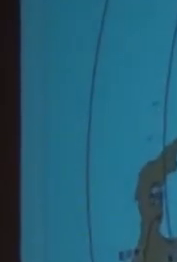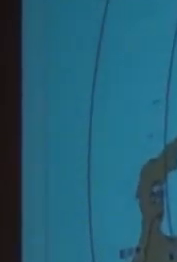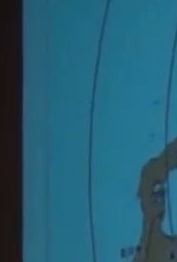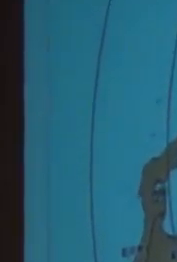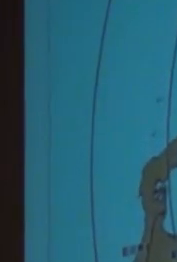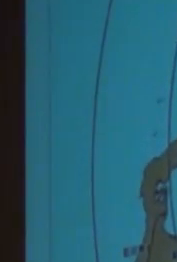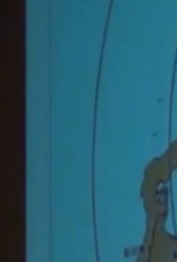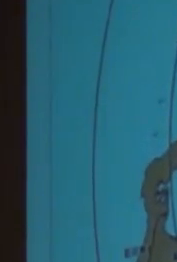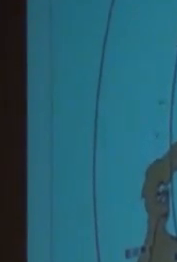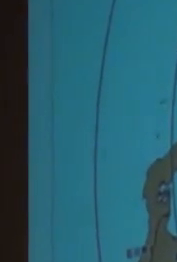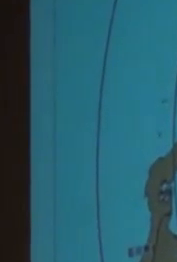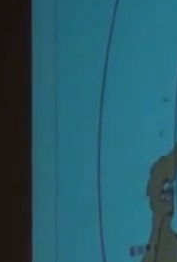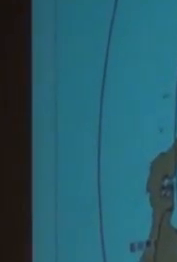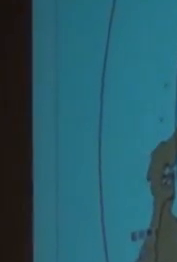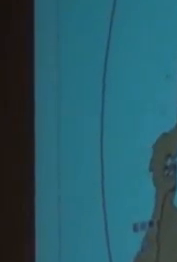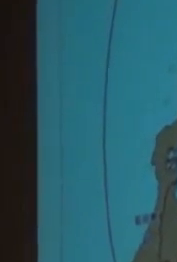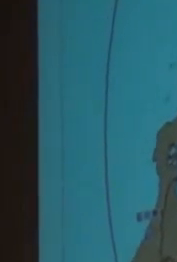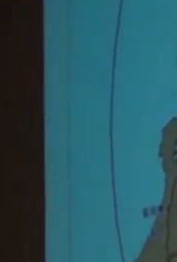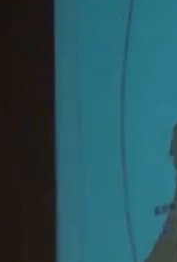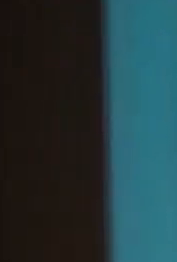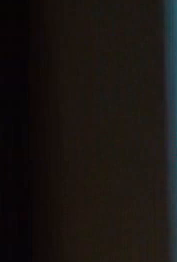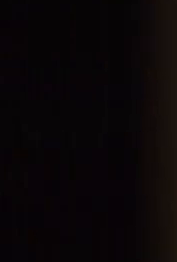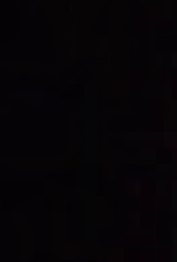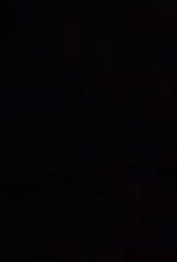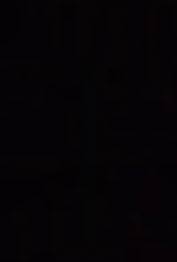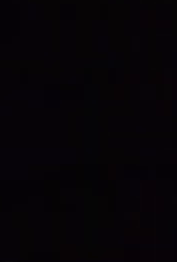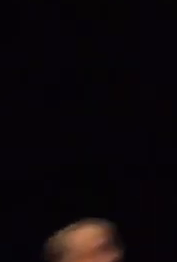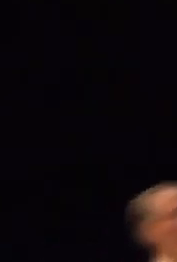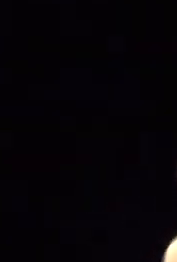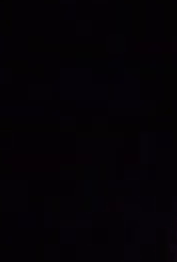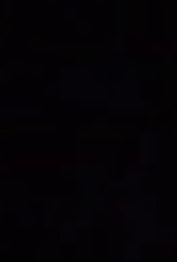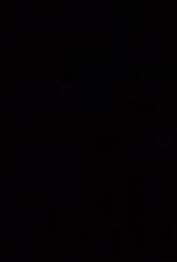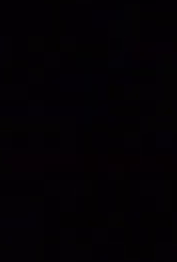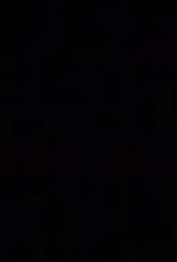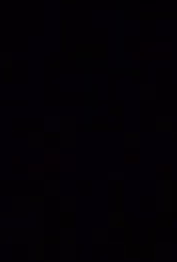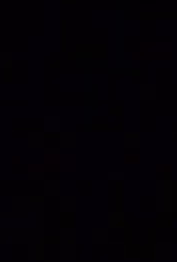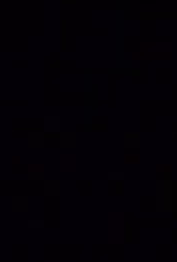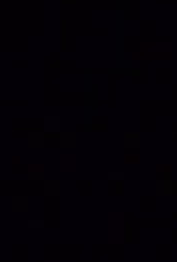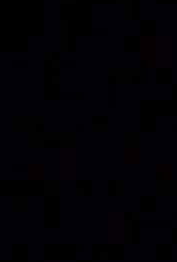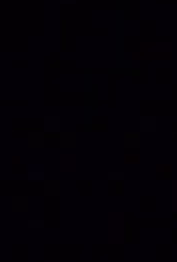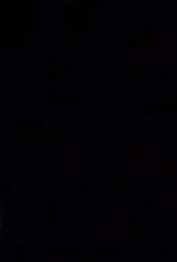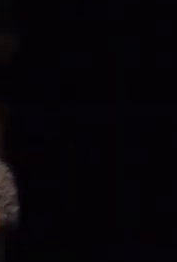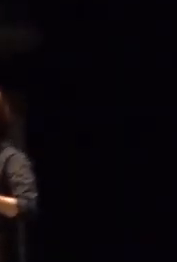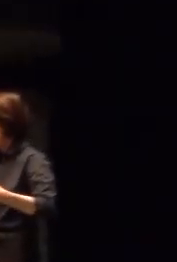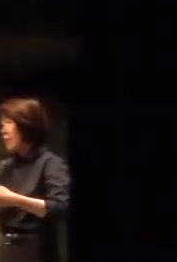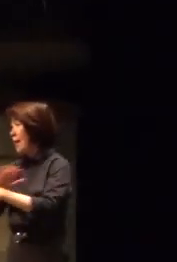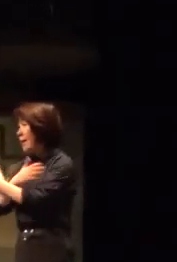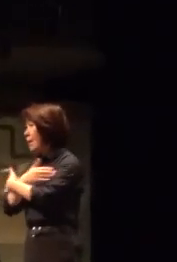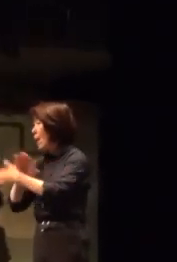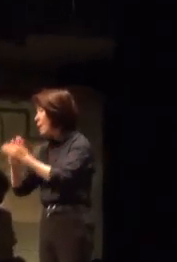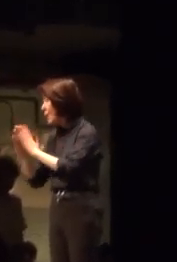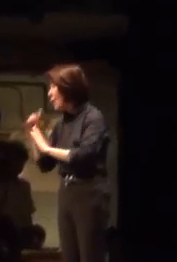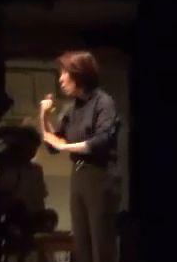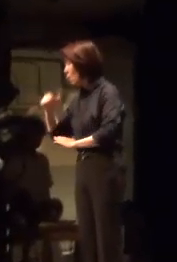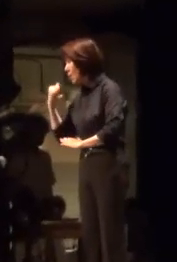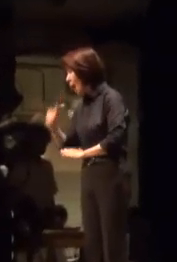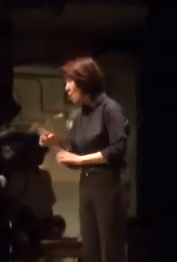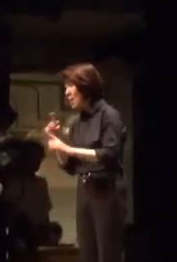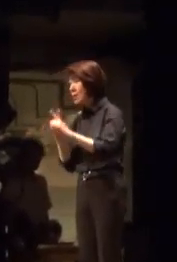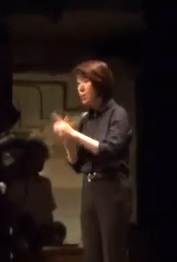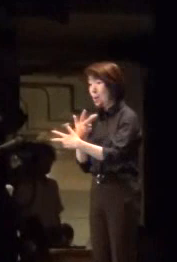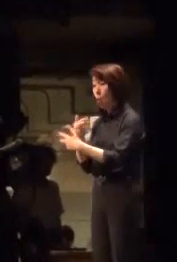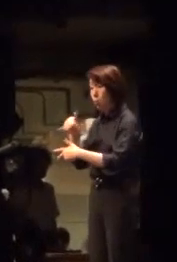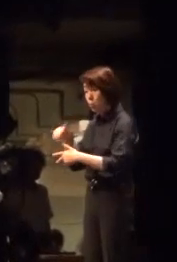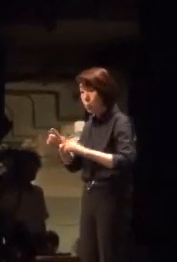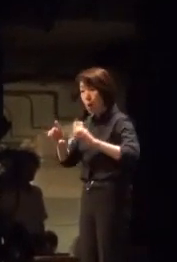部、宮城県の南部も北部も岩手県の一部もあります。茨城県の南部、千葉県北部、東